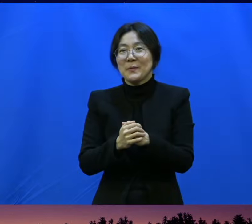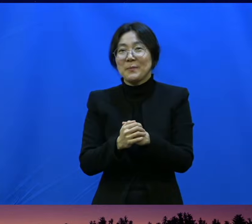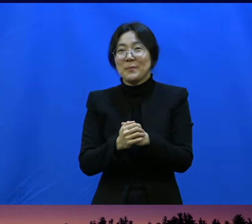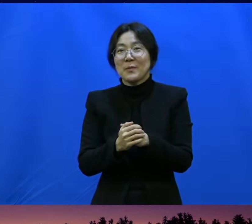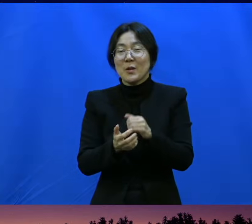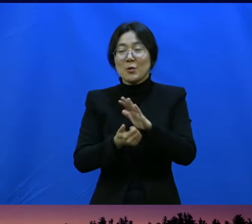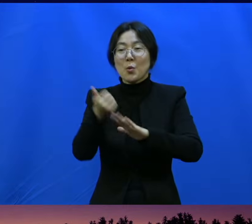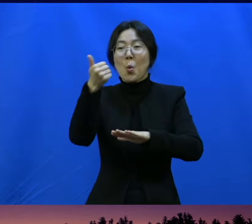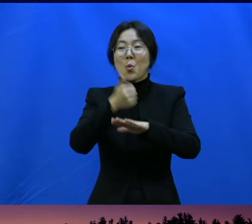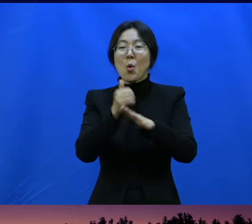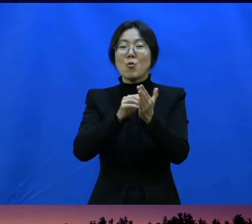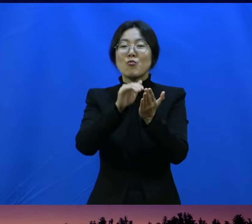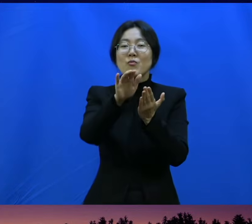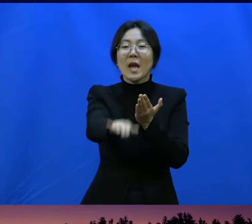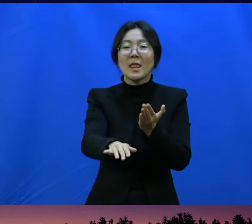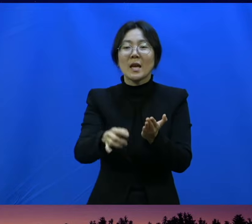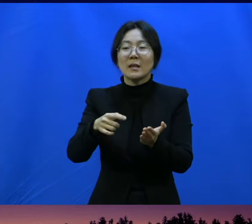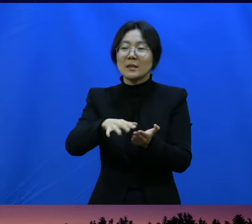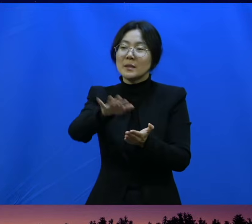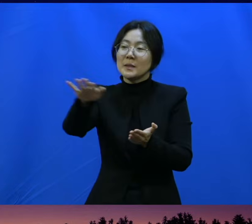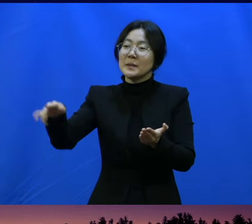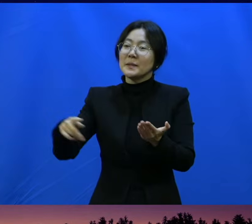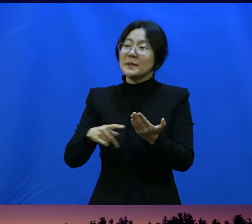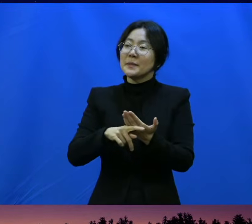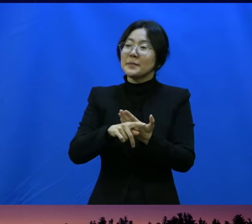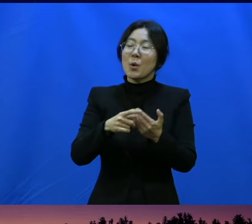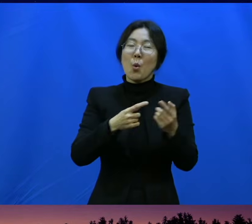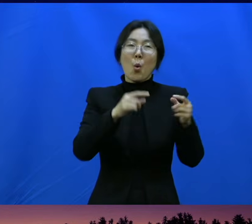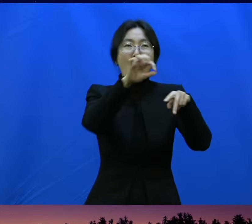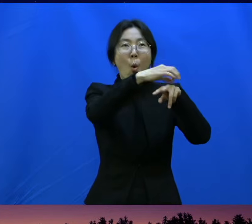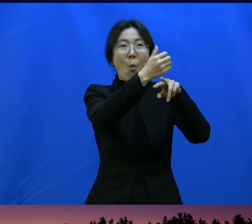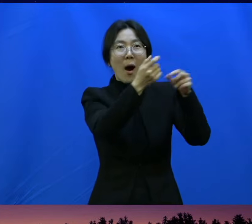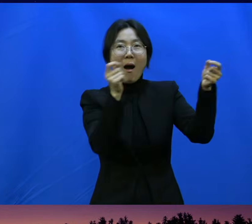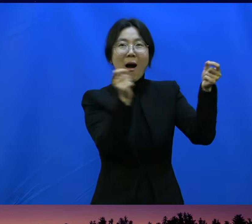여러분? 교만이에요, 교만. 성공하면 교만이 찾아와요.